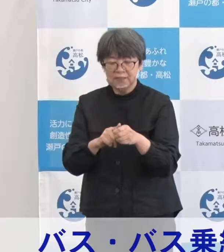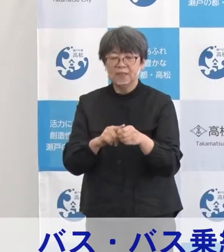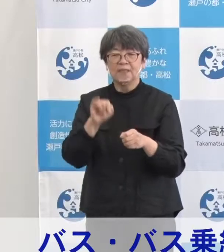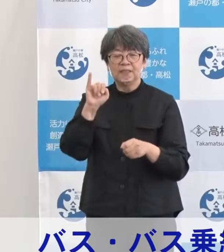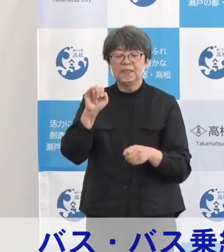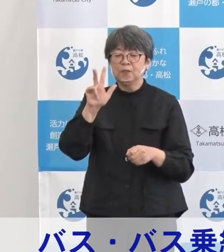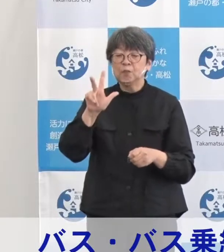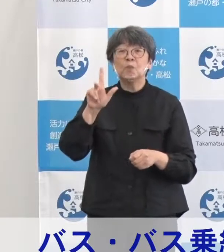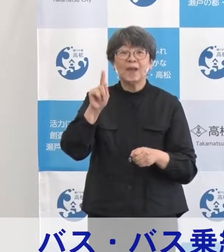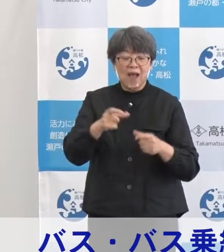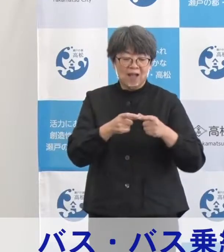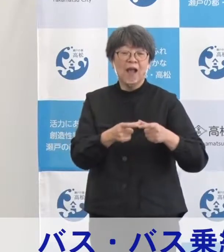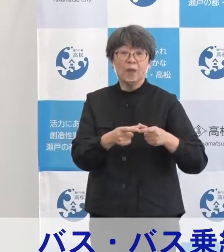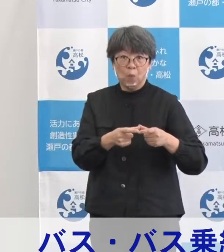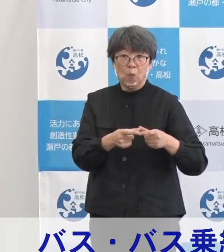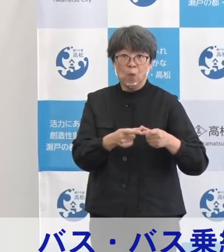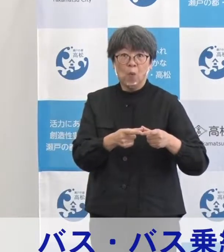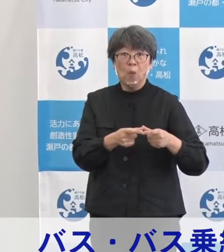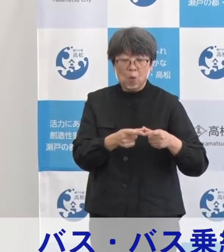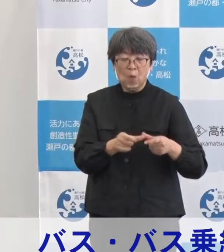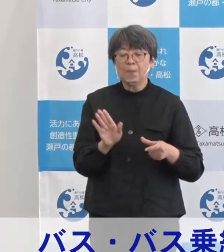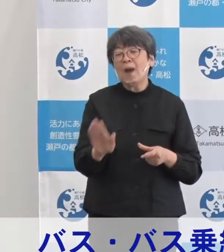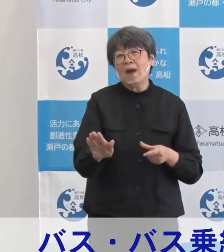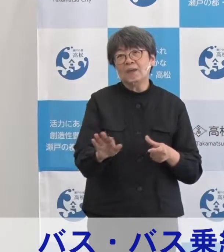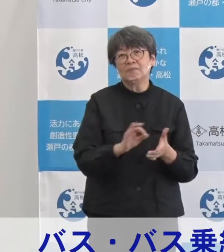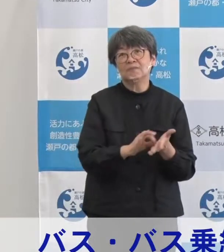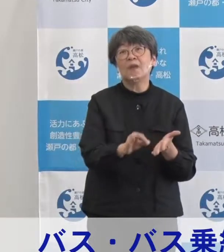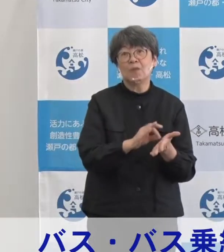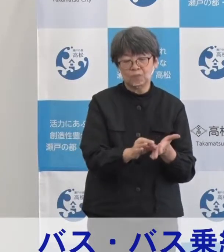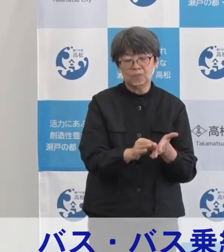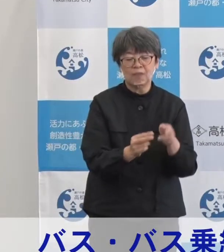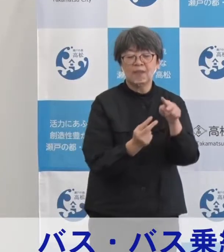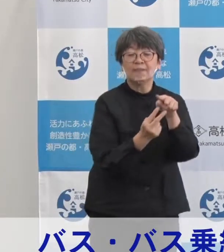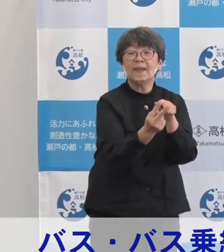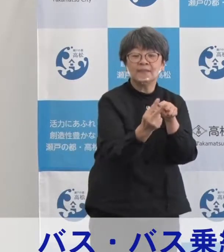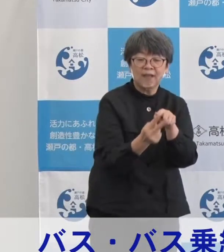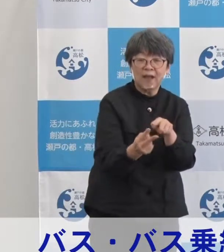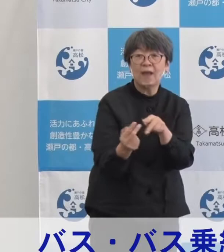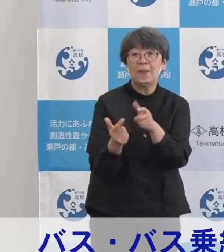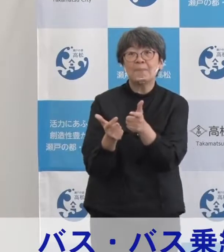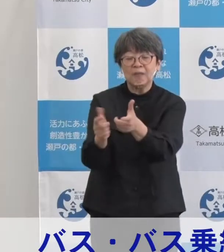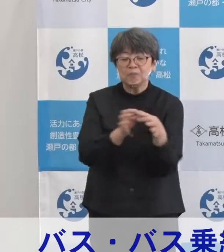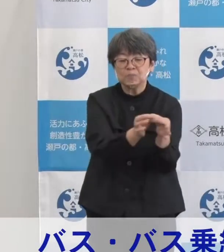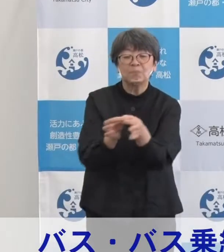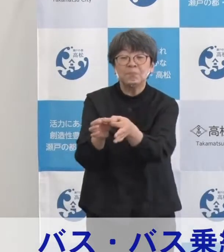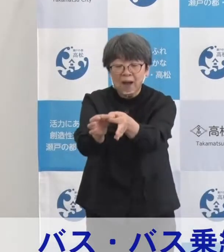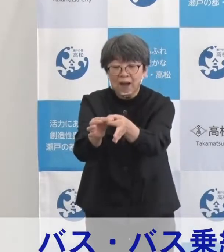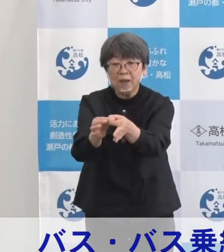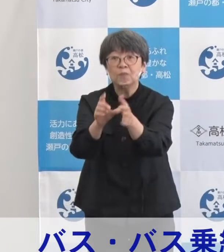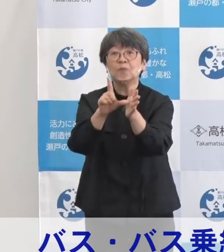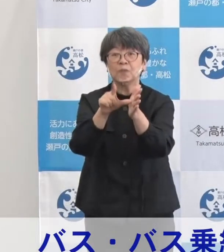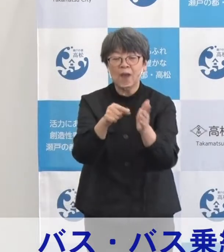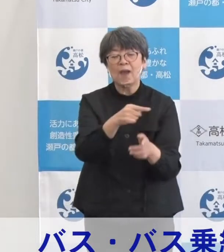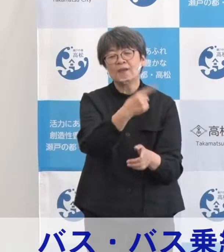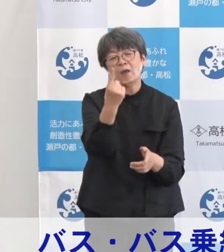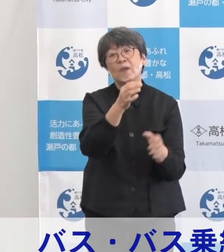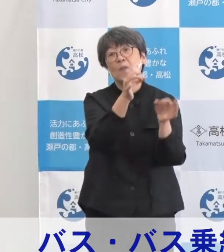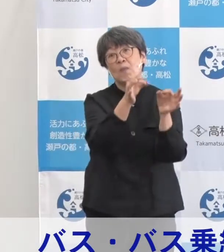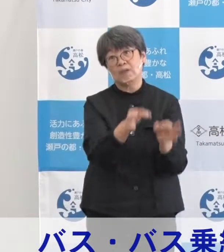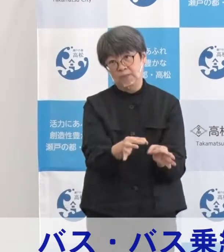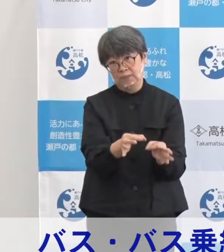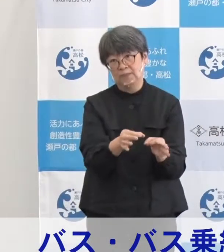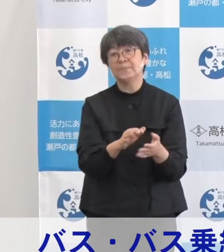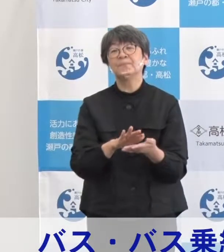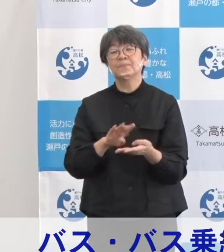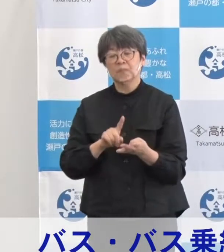して0車とバスを乗り継いだ場合には100円を割り引く制度を設けますとともに70歳以上の市民の方に